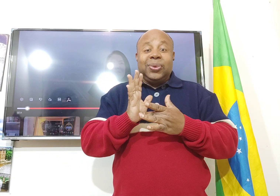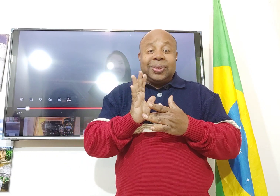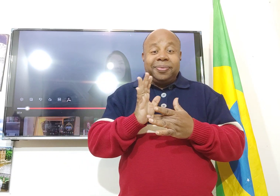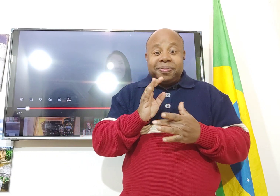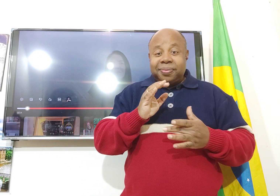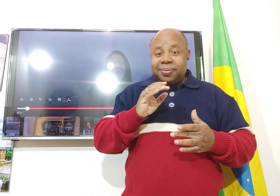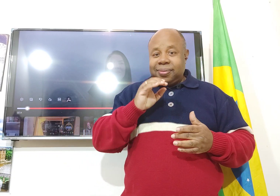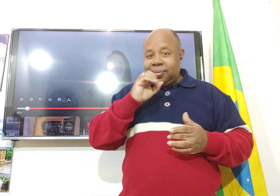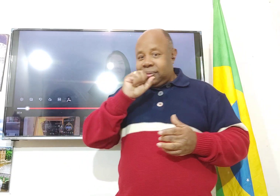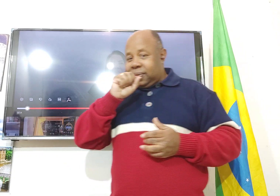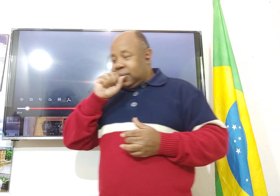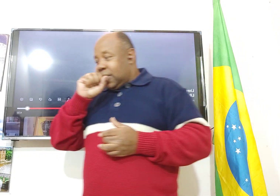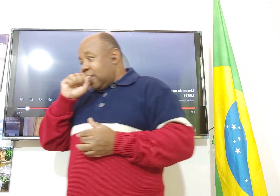Jesus. Entendeu?